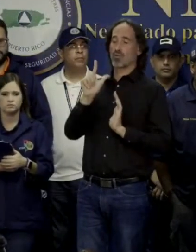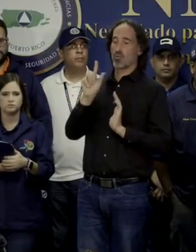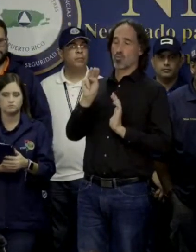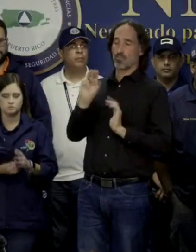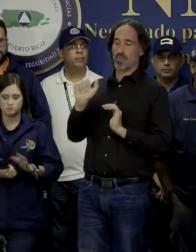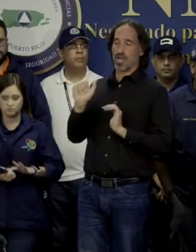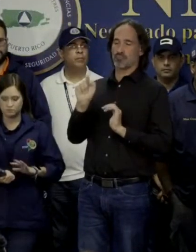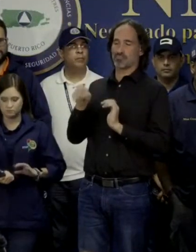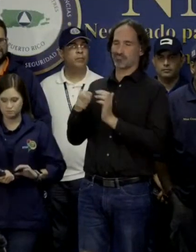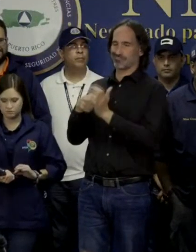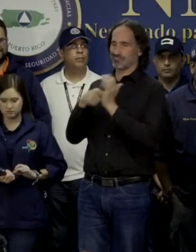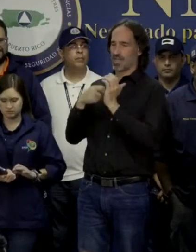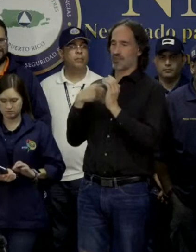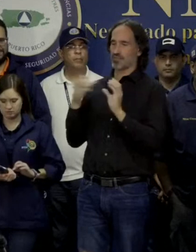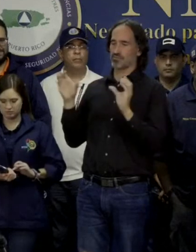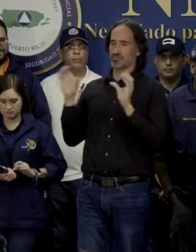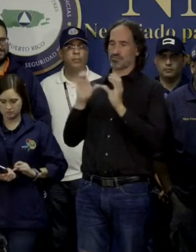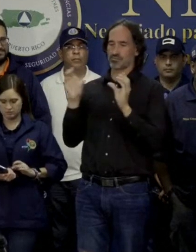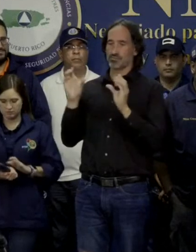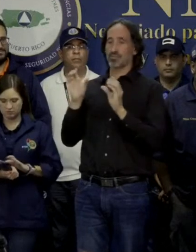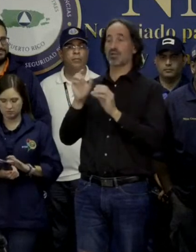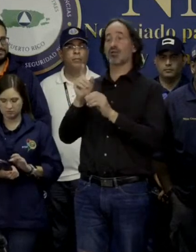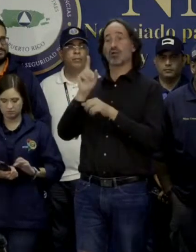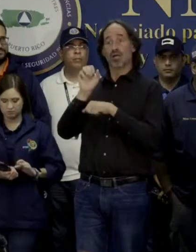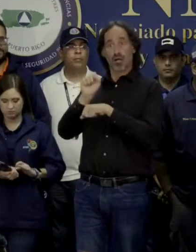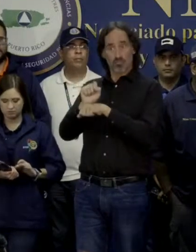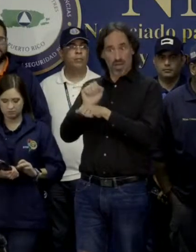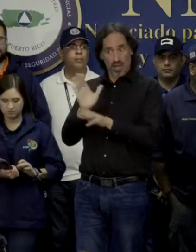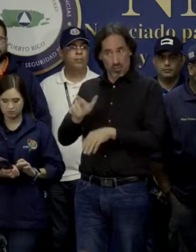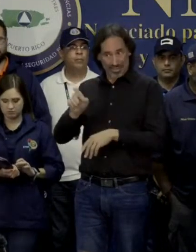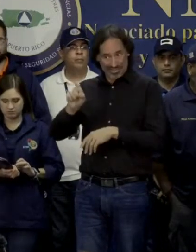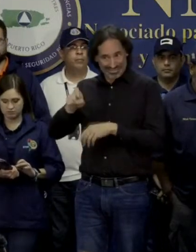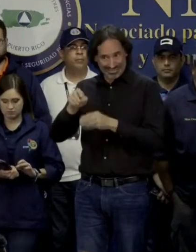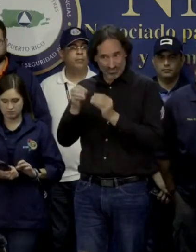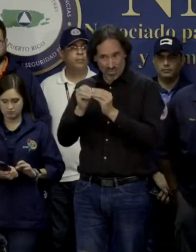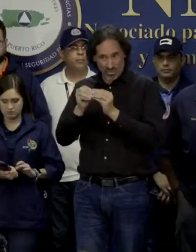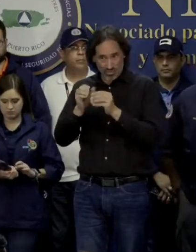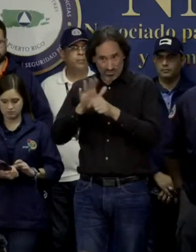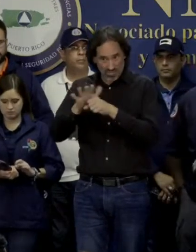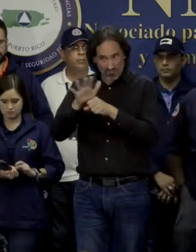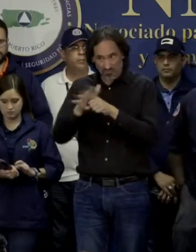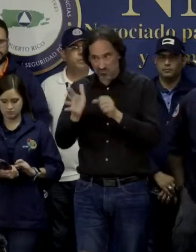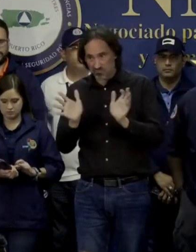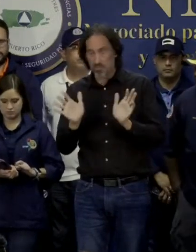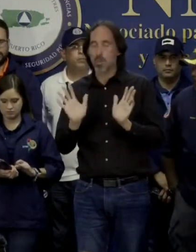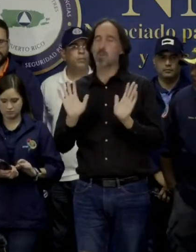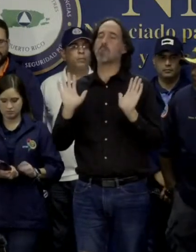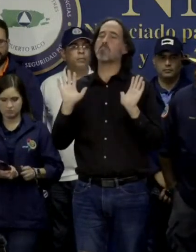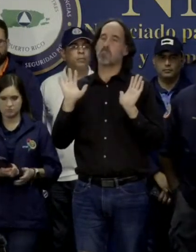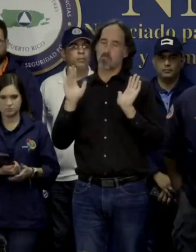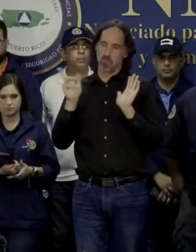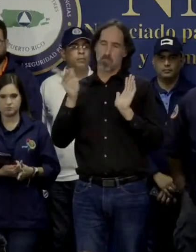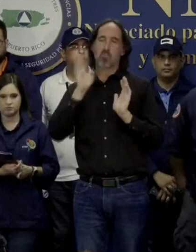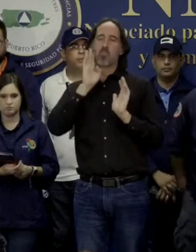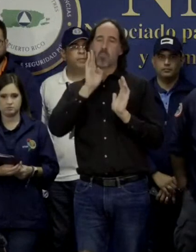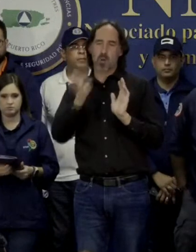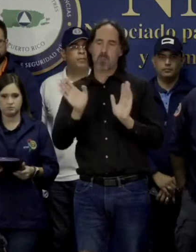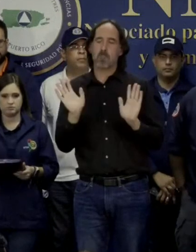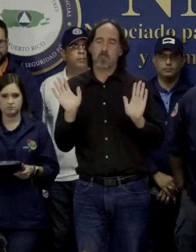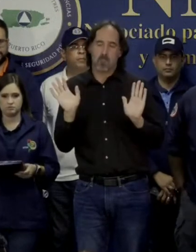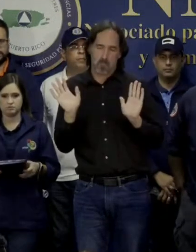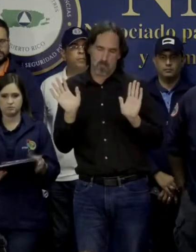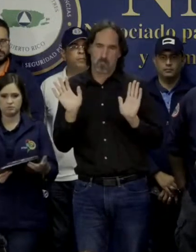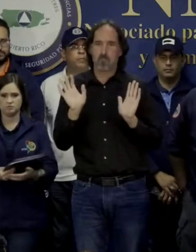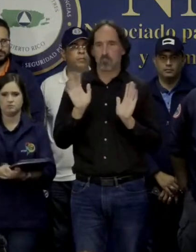personal necesario para llevar a cabo las obras pendientes. O sea, siempre y cuando Luma certifique que tiene los recursos, no solo